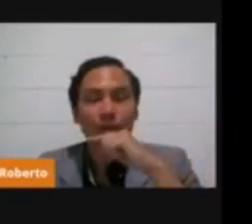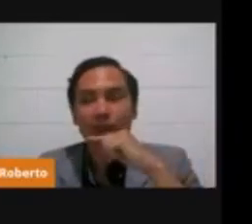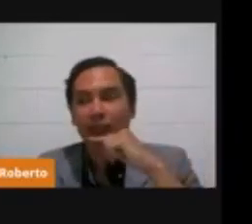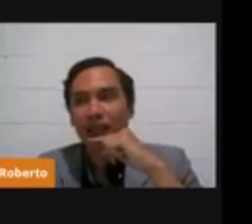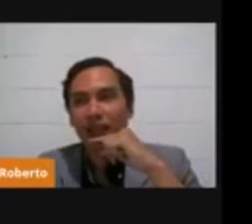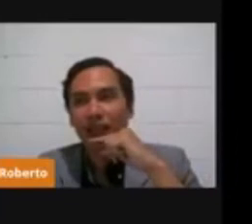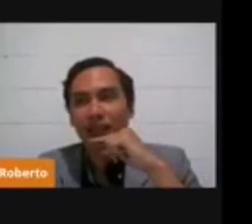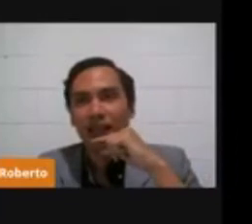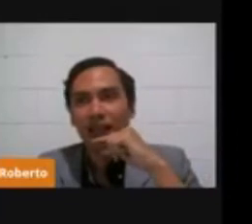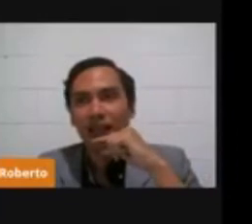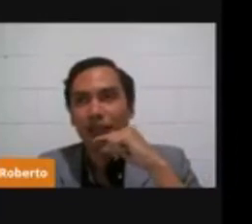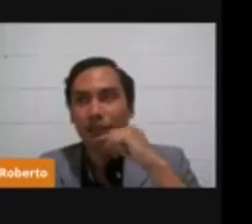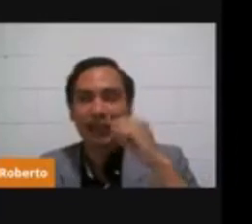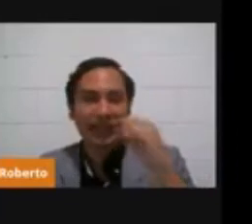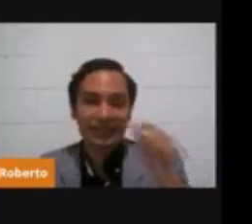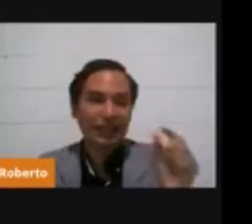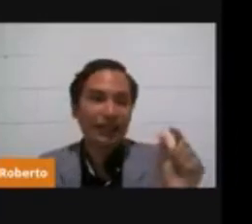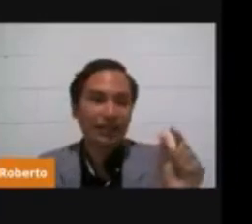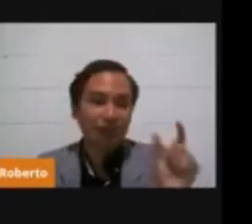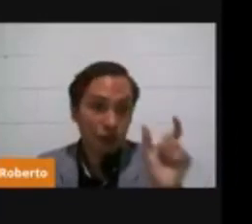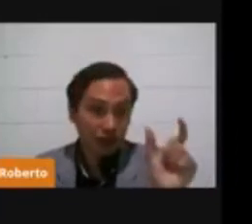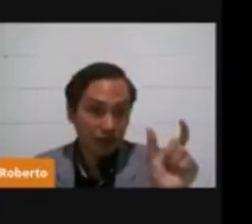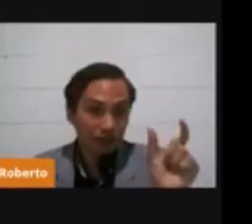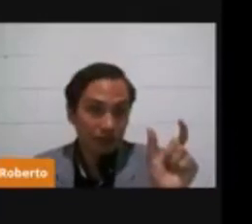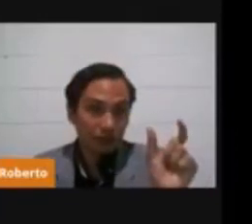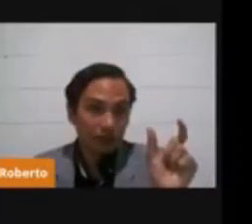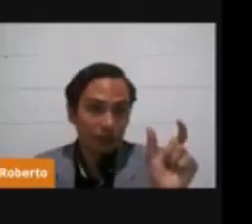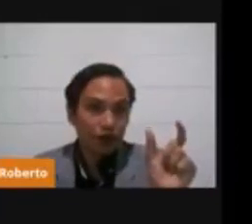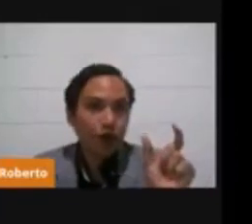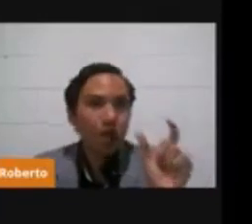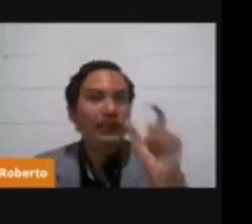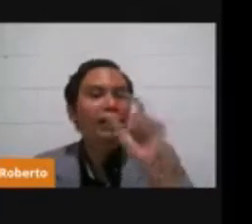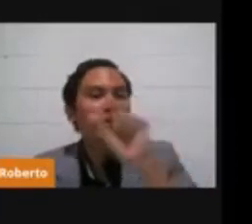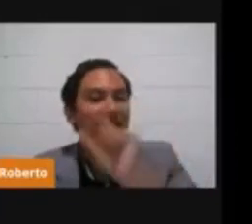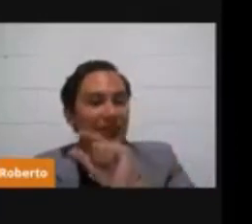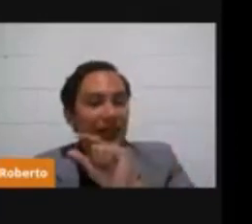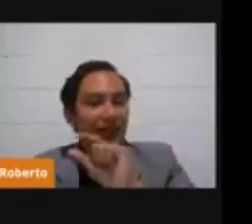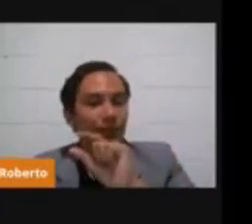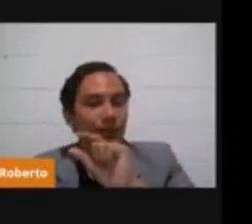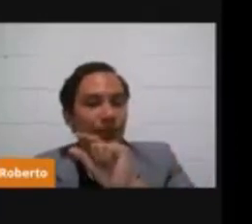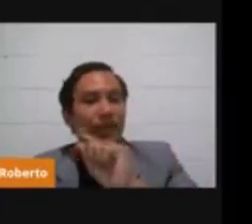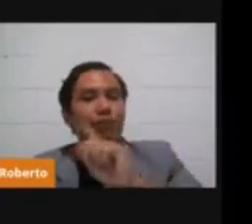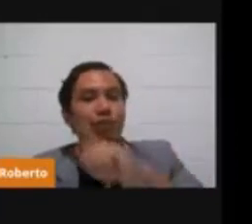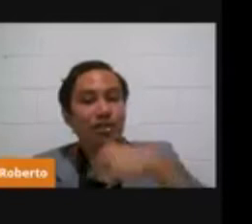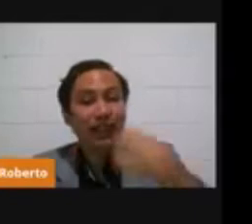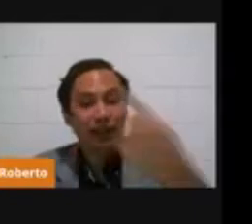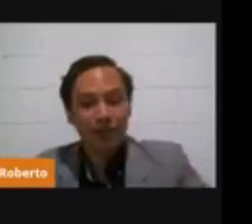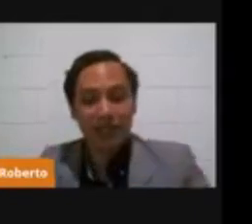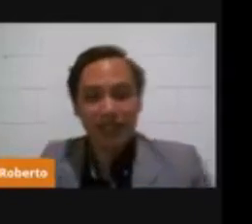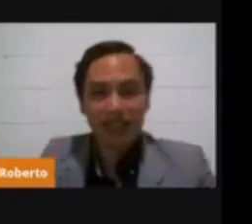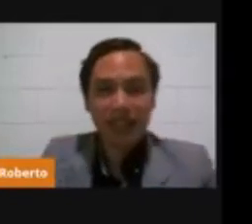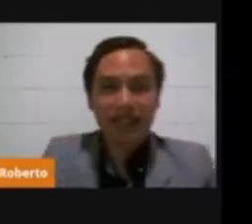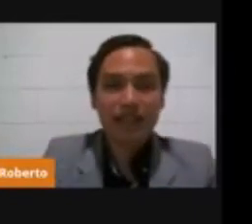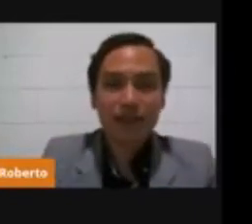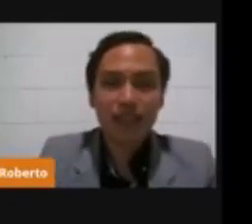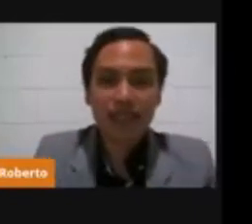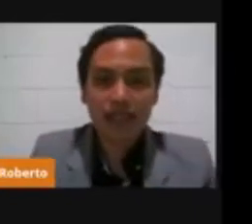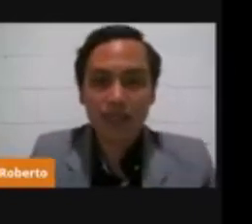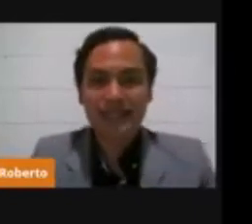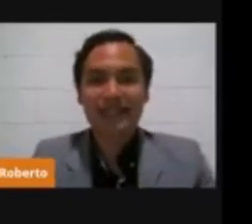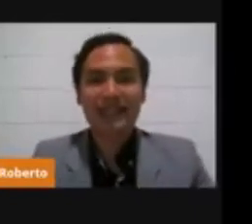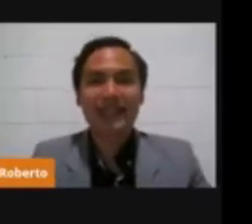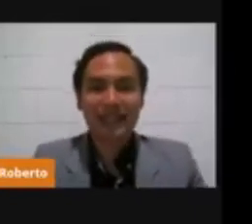término, hay que decir persona con discapacidad y posteriormente el tipo